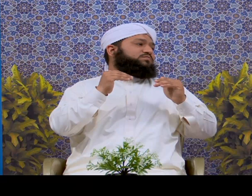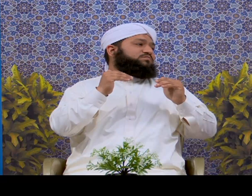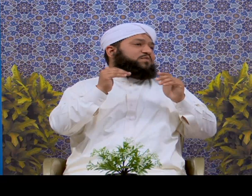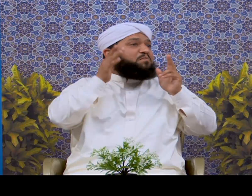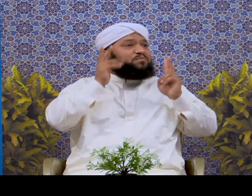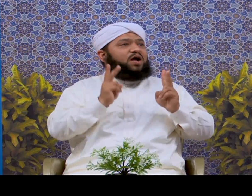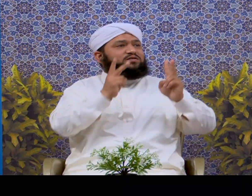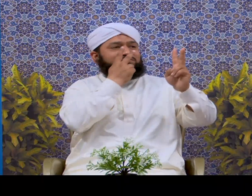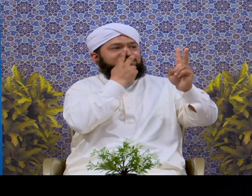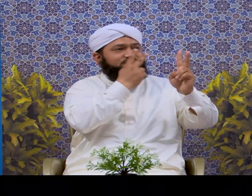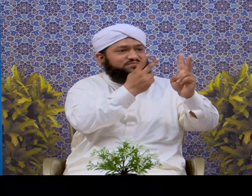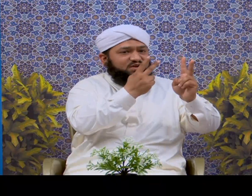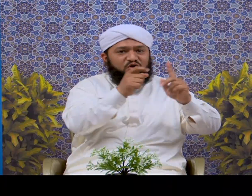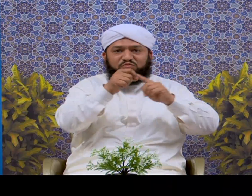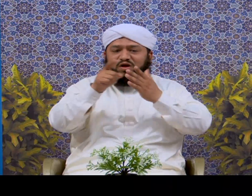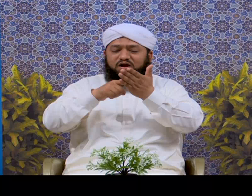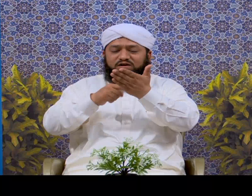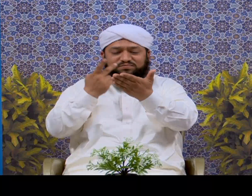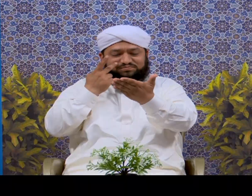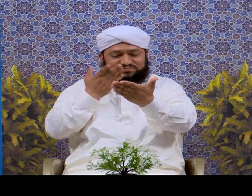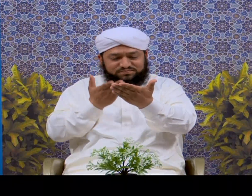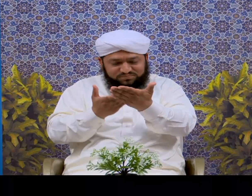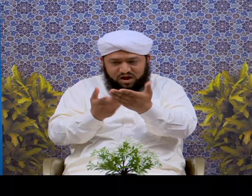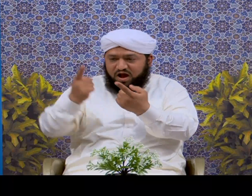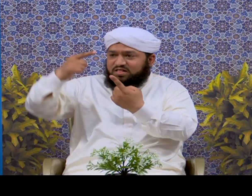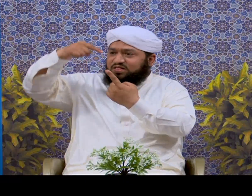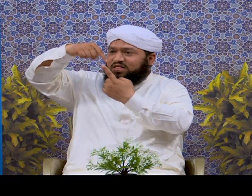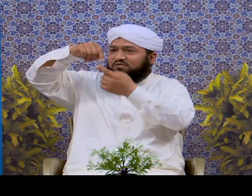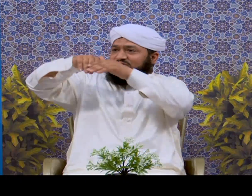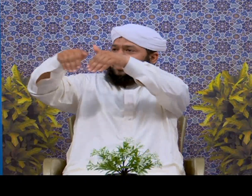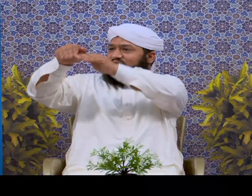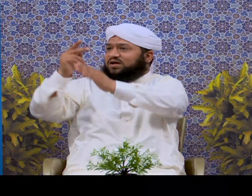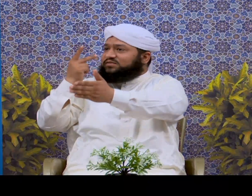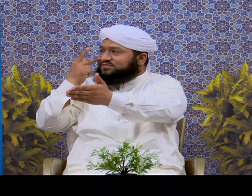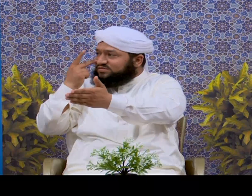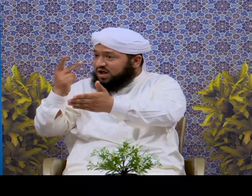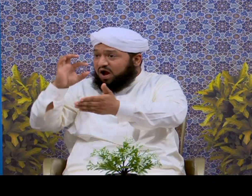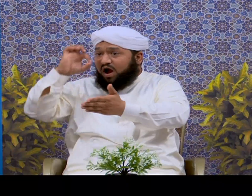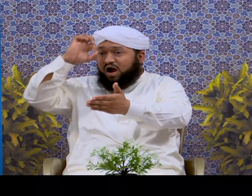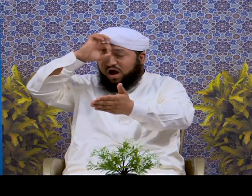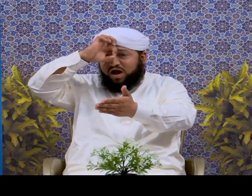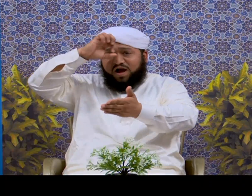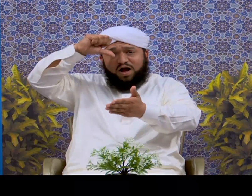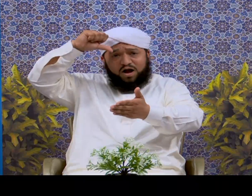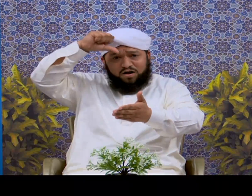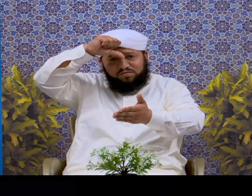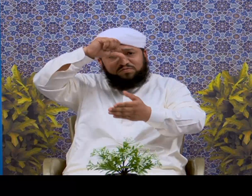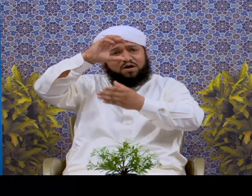مسجد دیکھیے، قرآن مجید دیکھیے، مزارات اولیاء کی زیارت کیجیے، علماء کرام، مشائخ اعظام اور